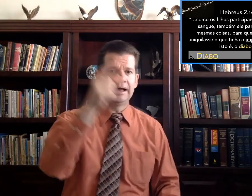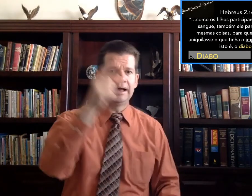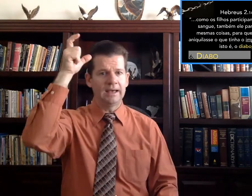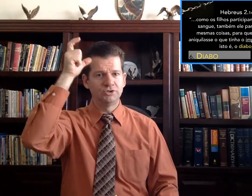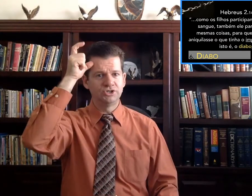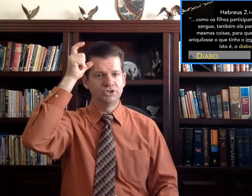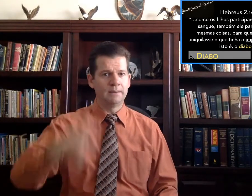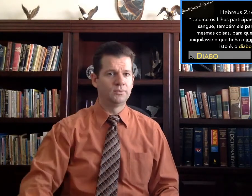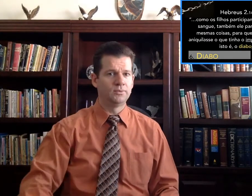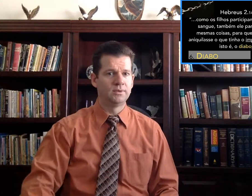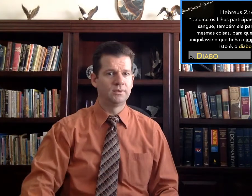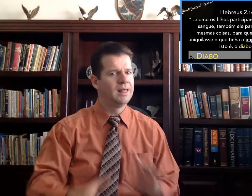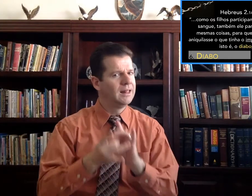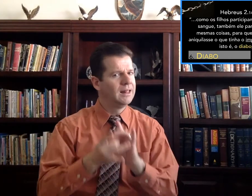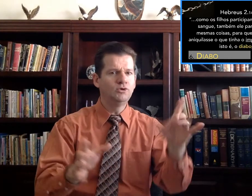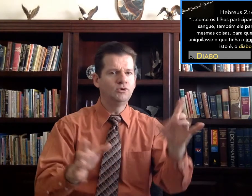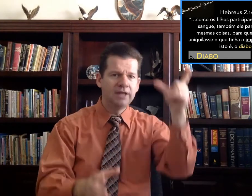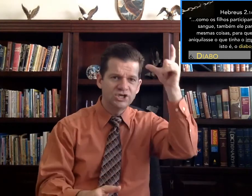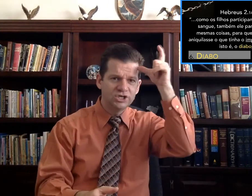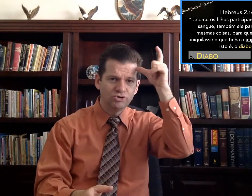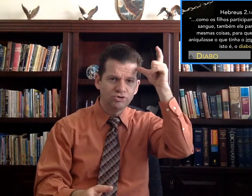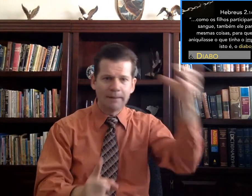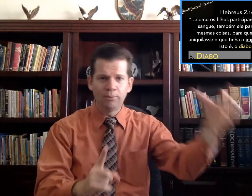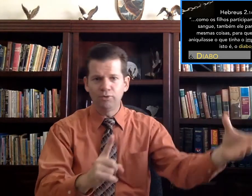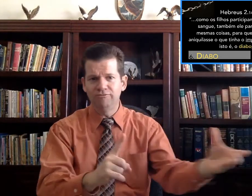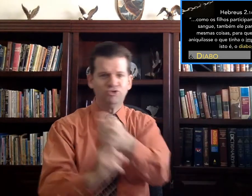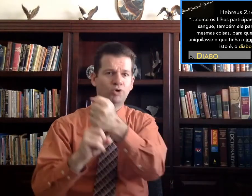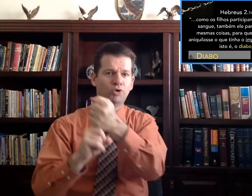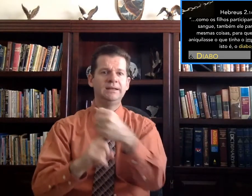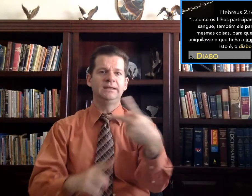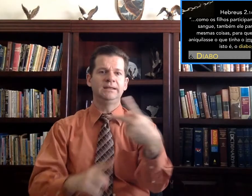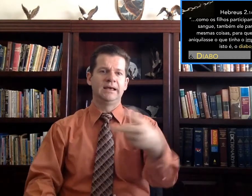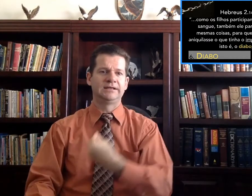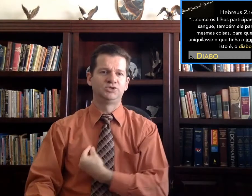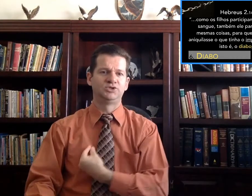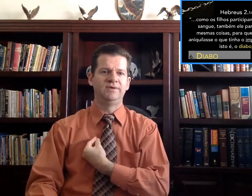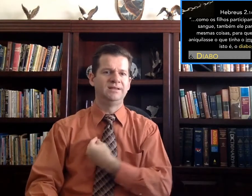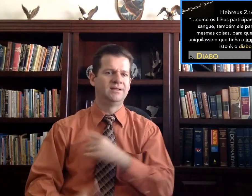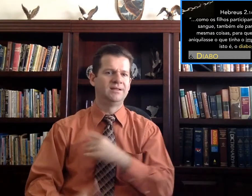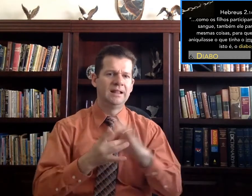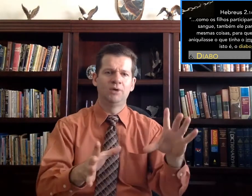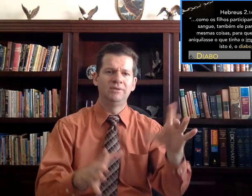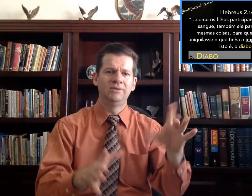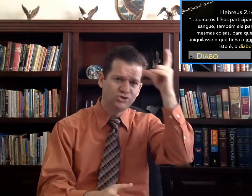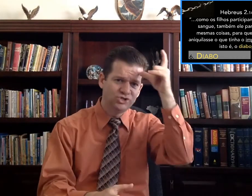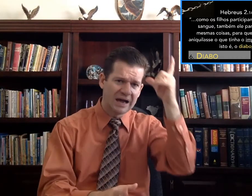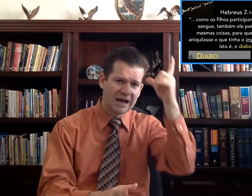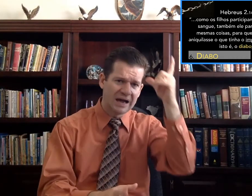ao diabo. Não deixe que o diabo domine a sua vida. Não deixe o diabo